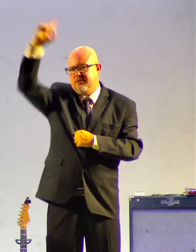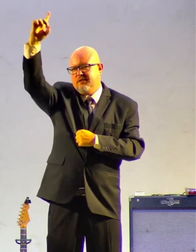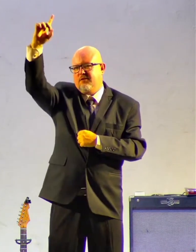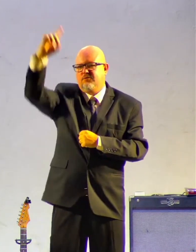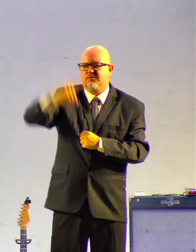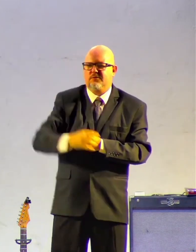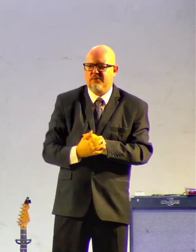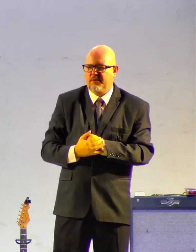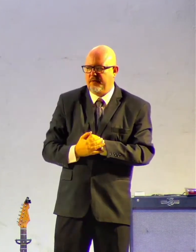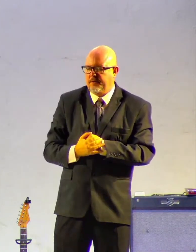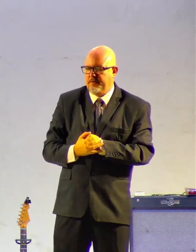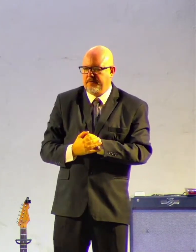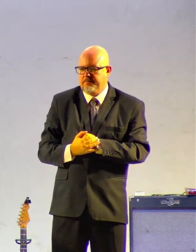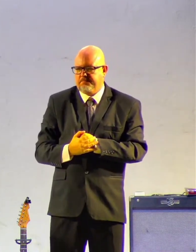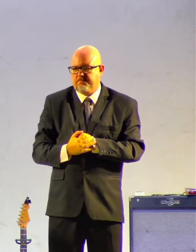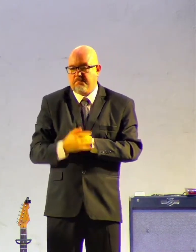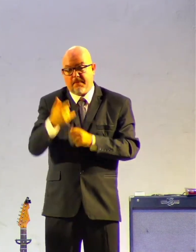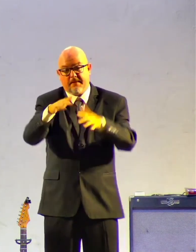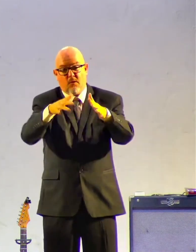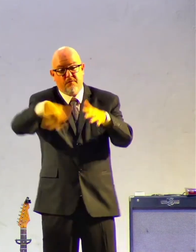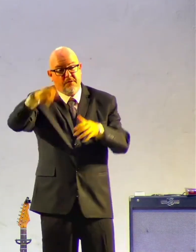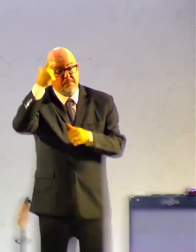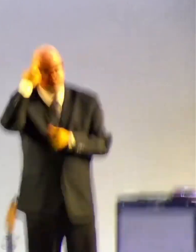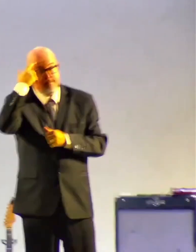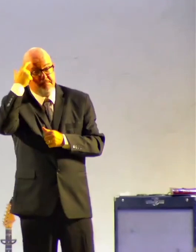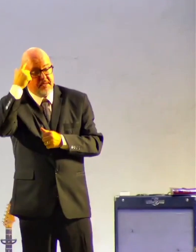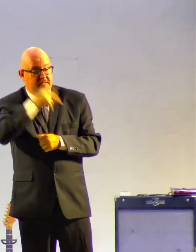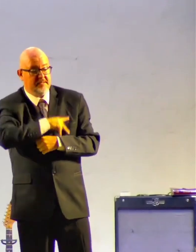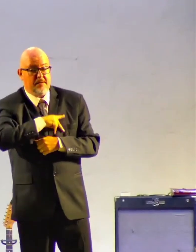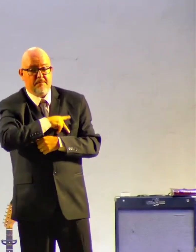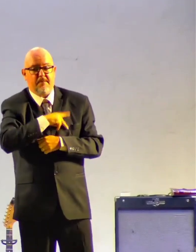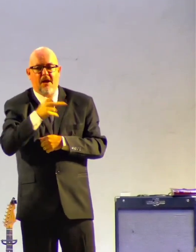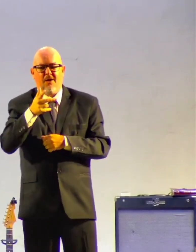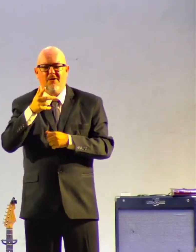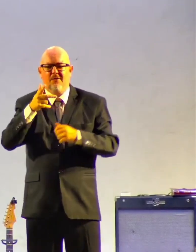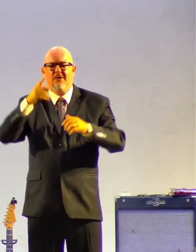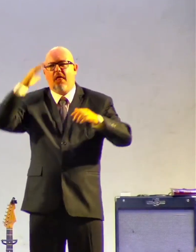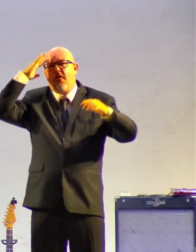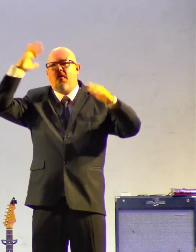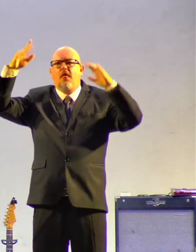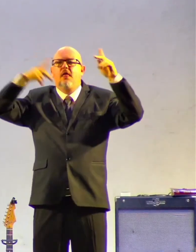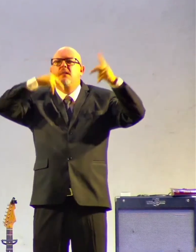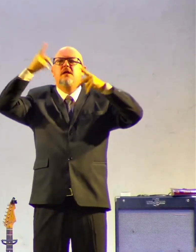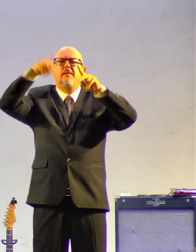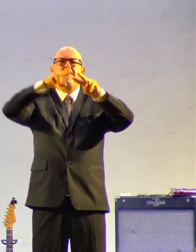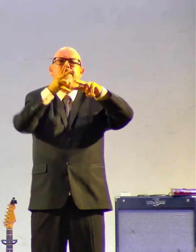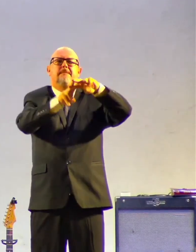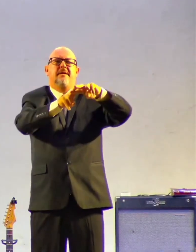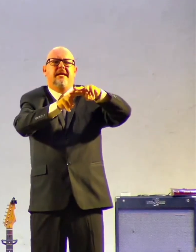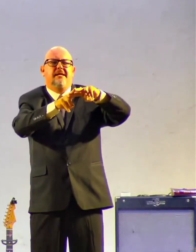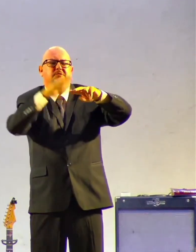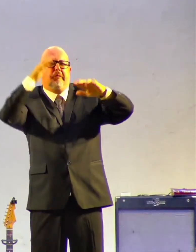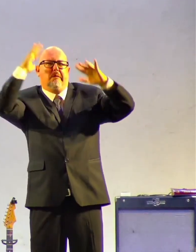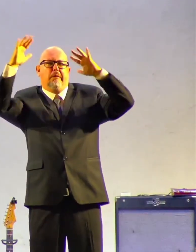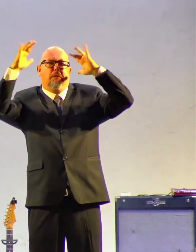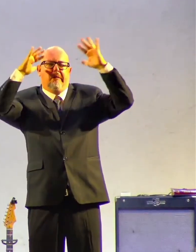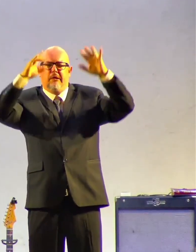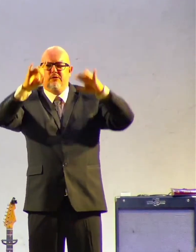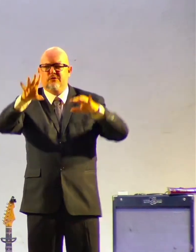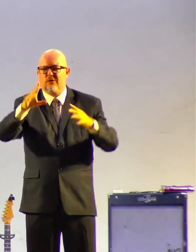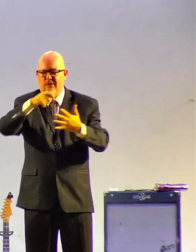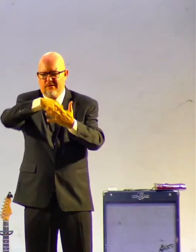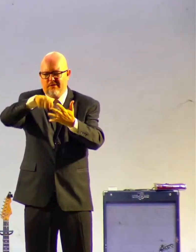Deus. Talvez você pense, talvez Paulo estava delirando, ele estava preso quando escreveu